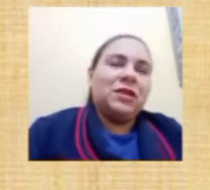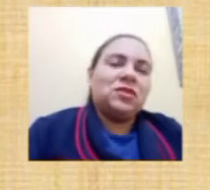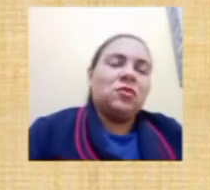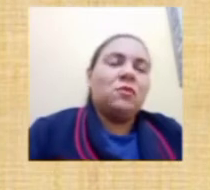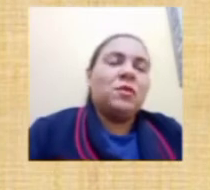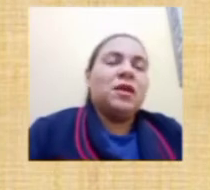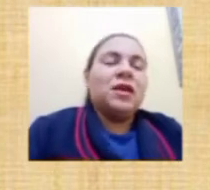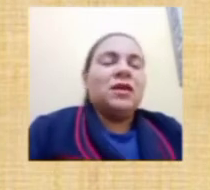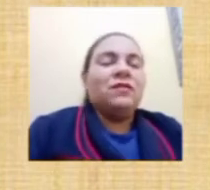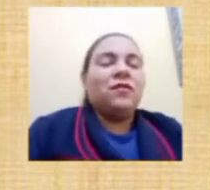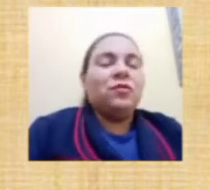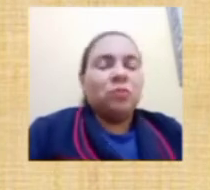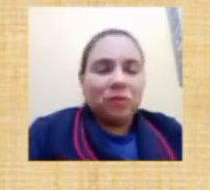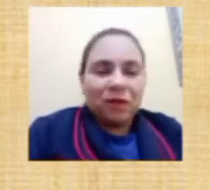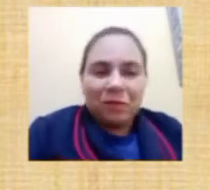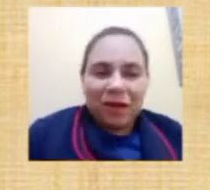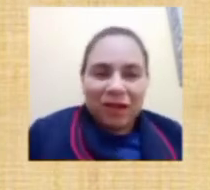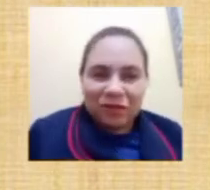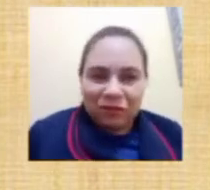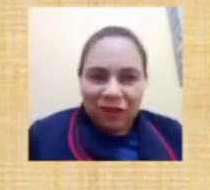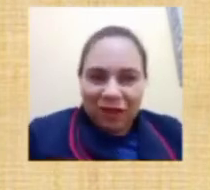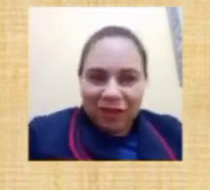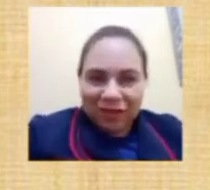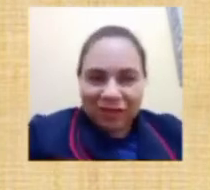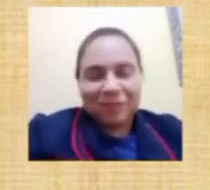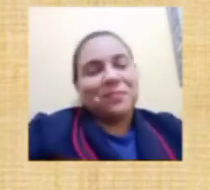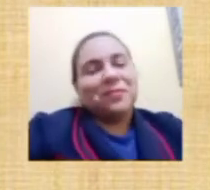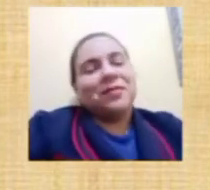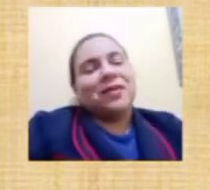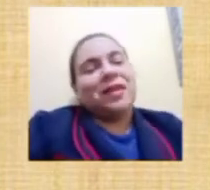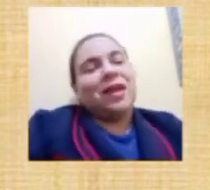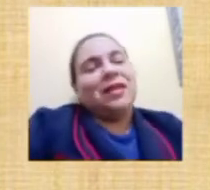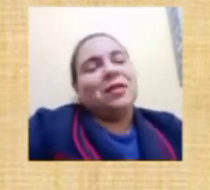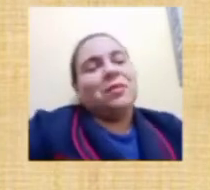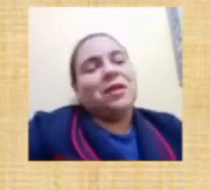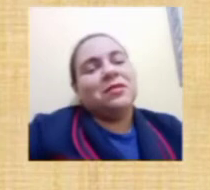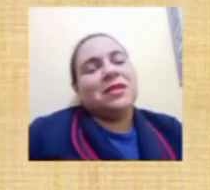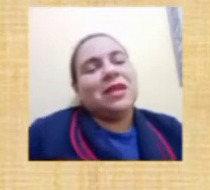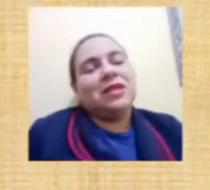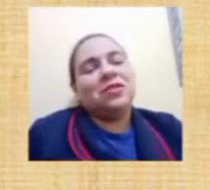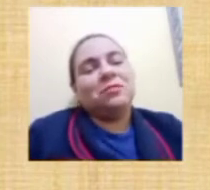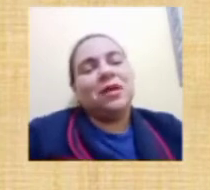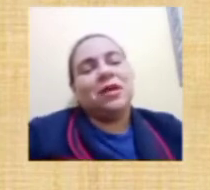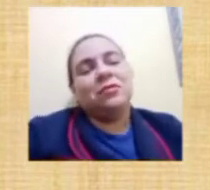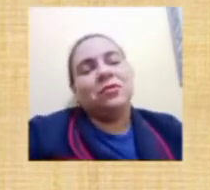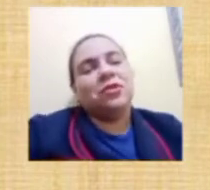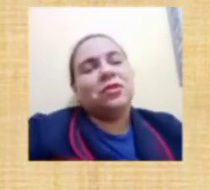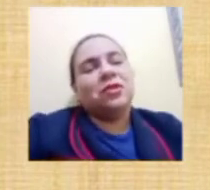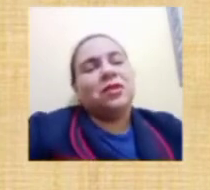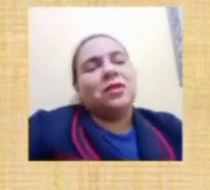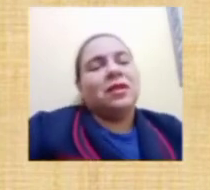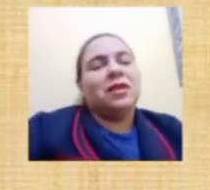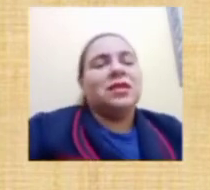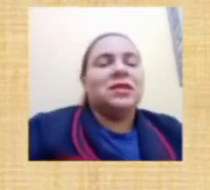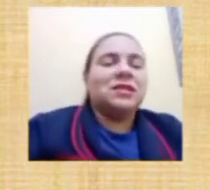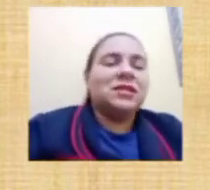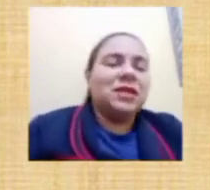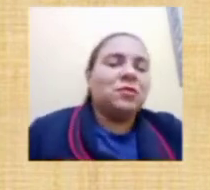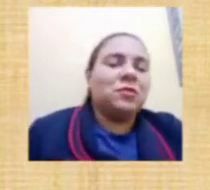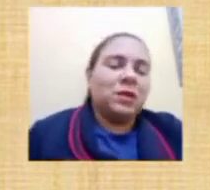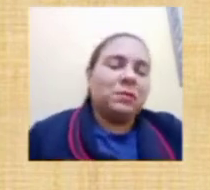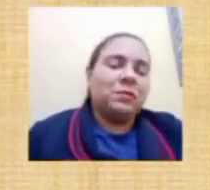Então, que é a diferença. Então, menos 7 menos 5 é igual a menos 12,